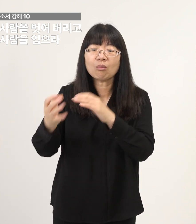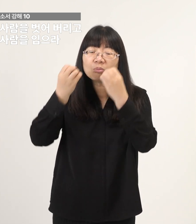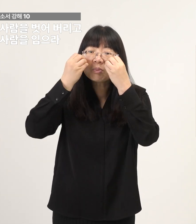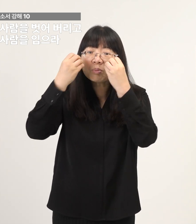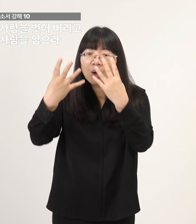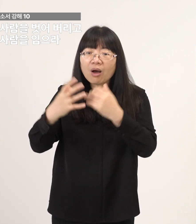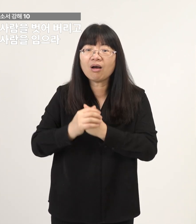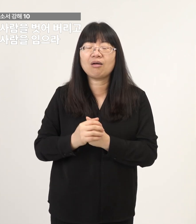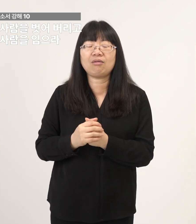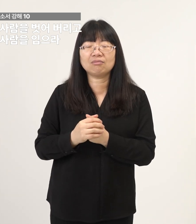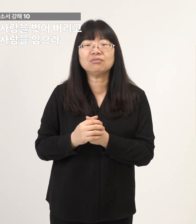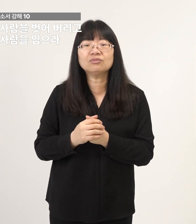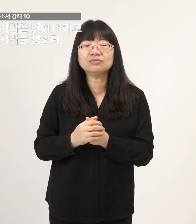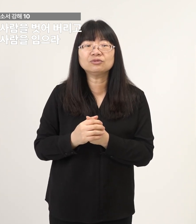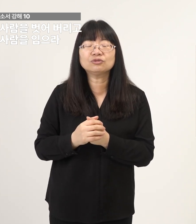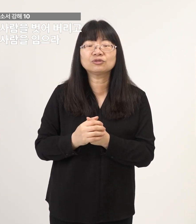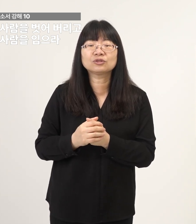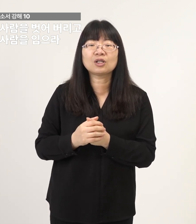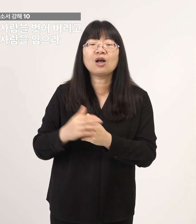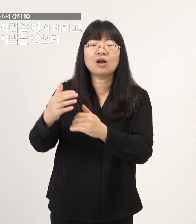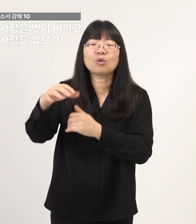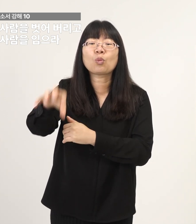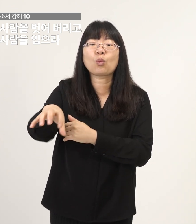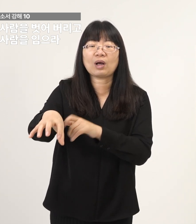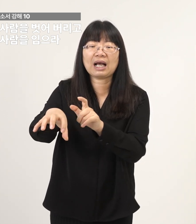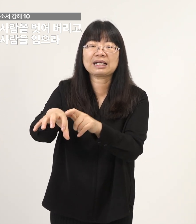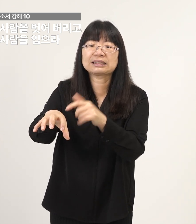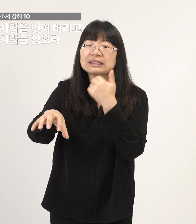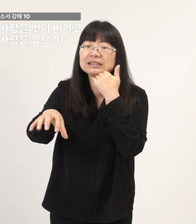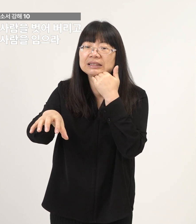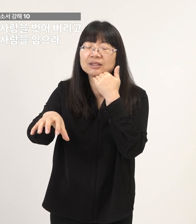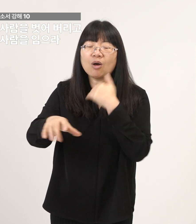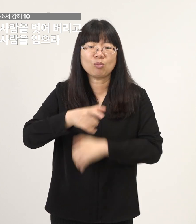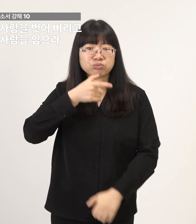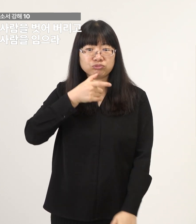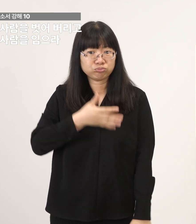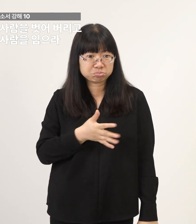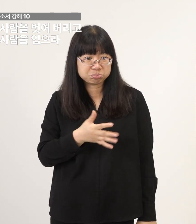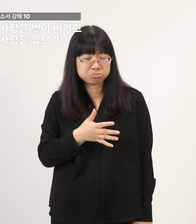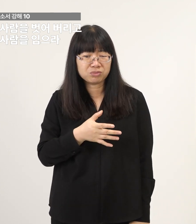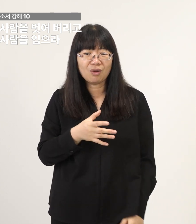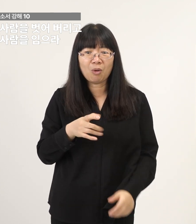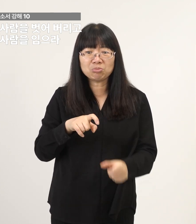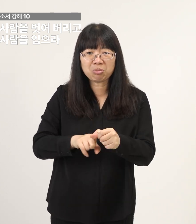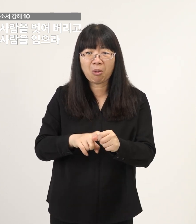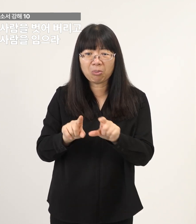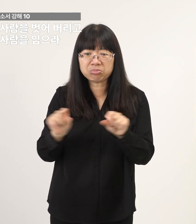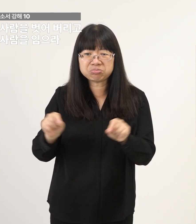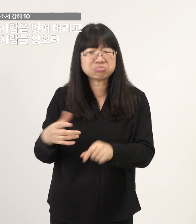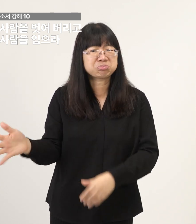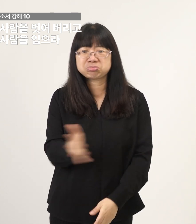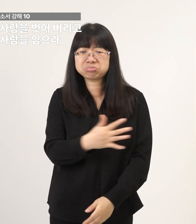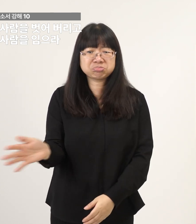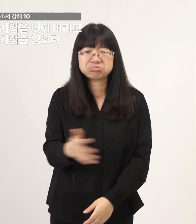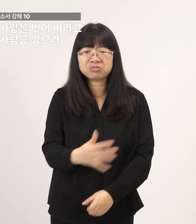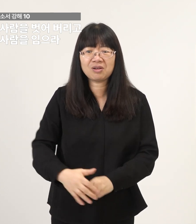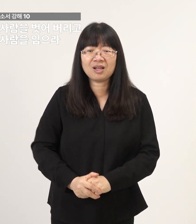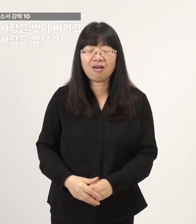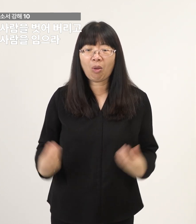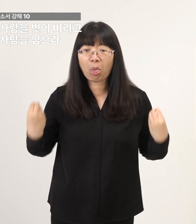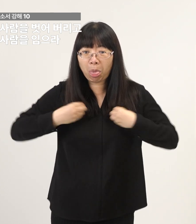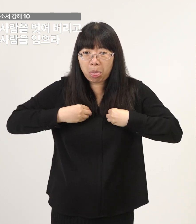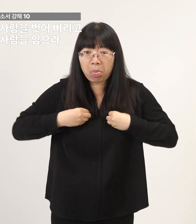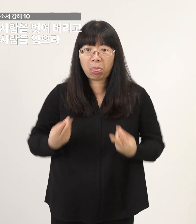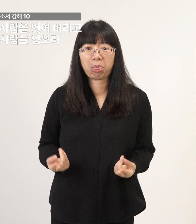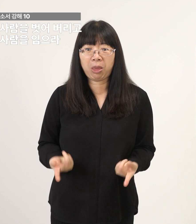새로운 진공 상태가 기다리고 있어요. 물도 없고 떡도 없고 입을 옷도